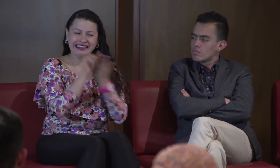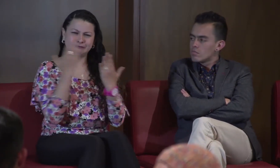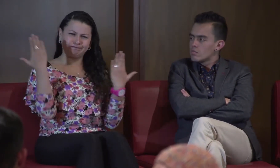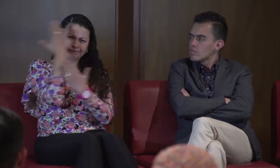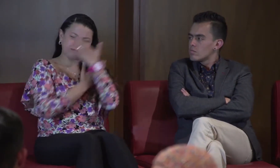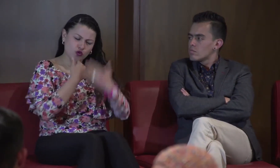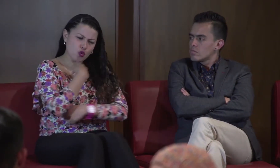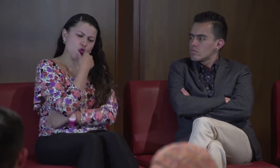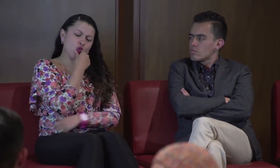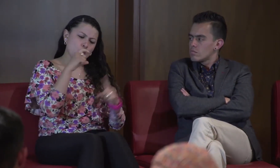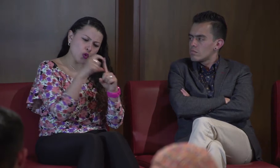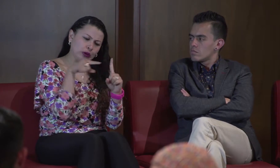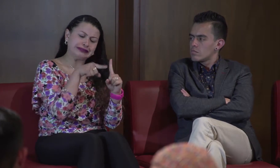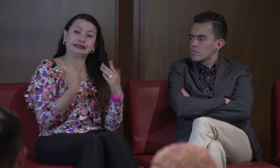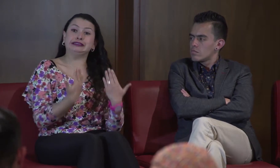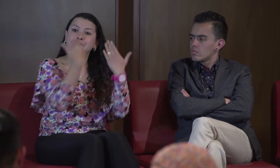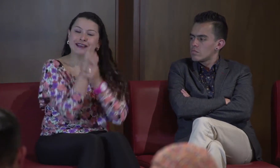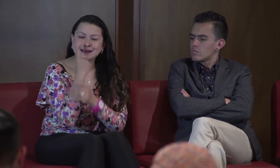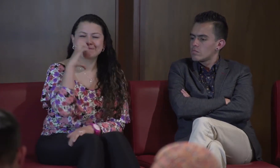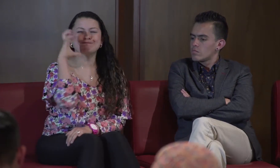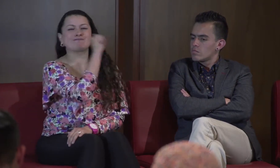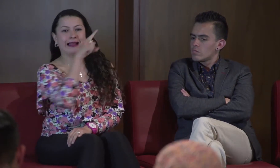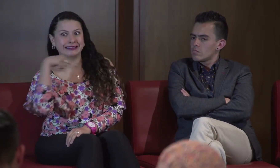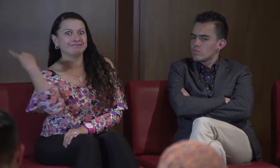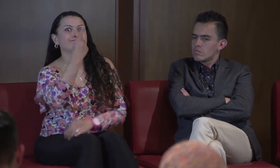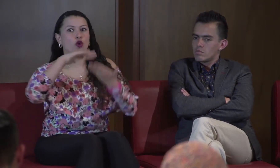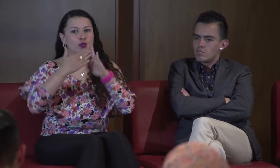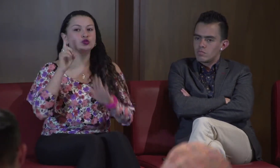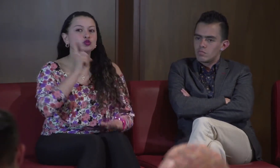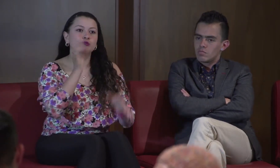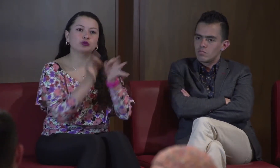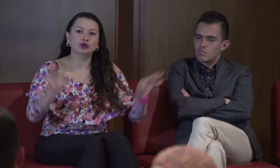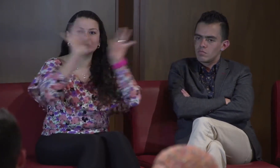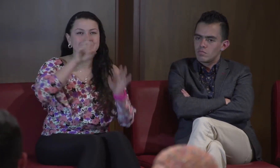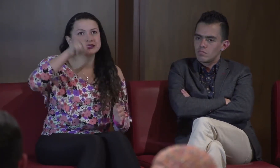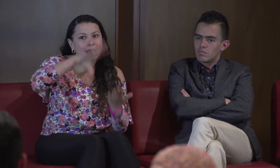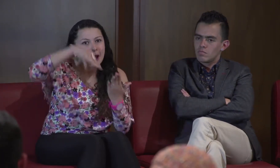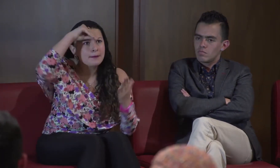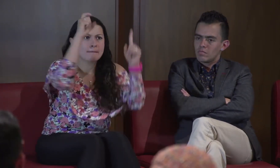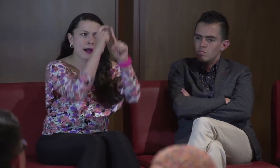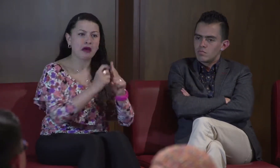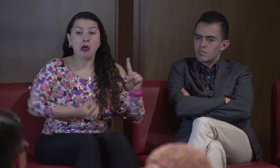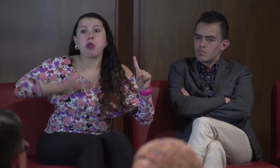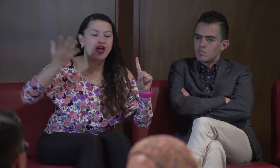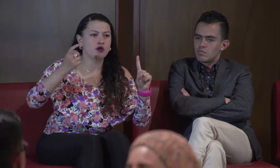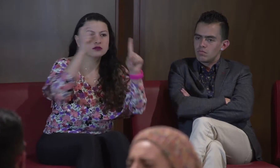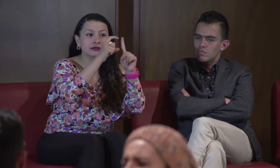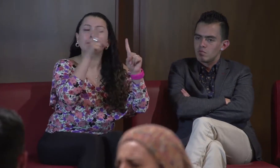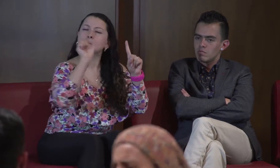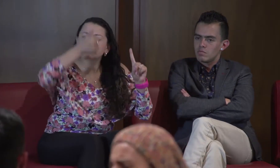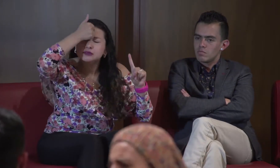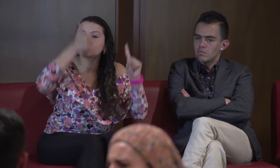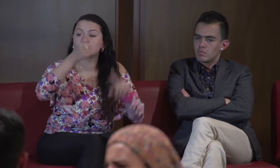de manipulación porque tal vez se podía desdibujar como tal el concepto, y nos dimos cuenta de que era importante que no